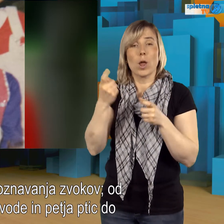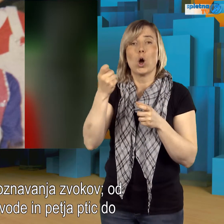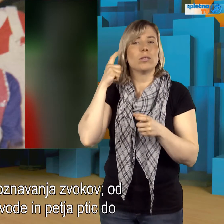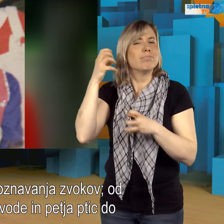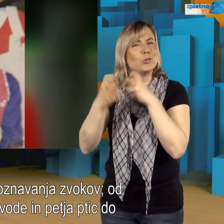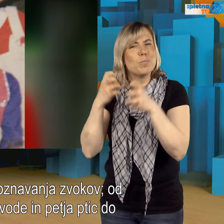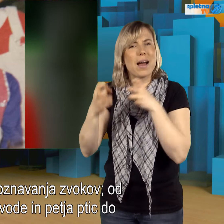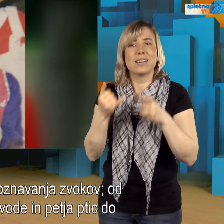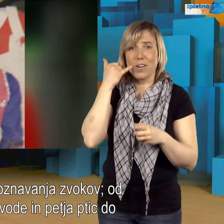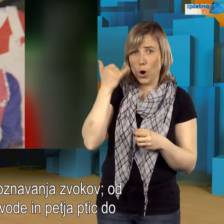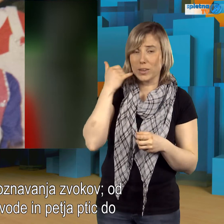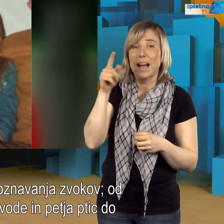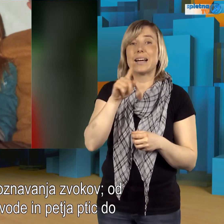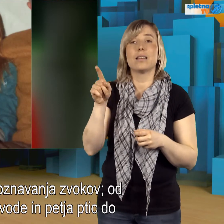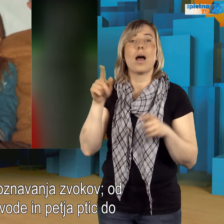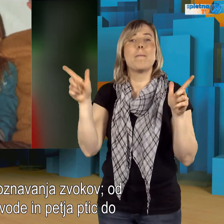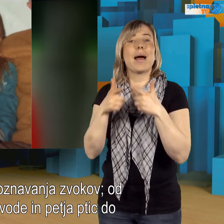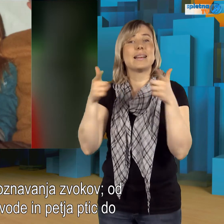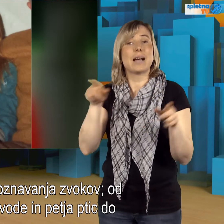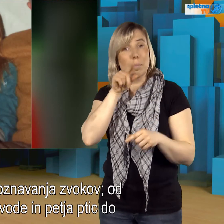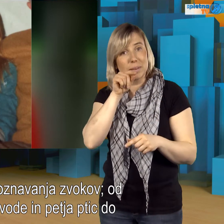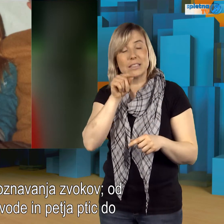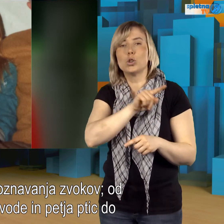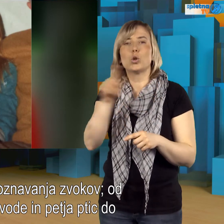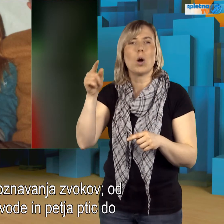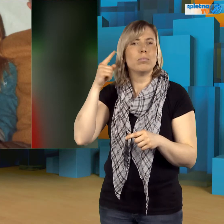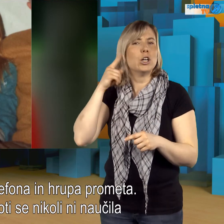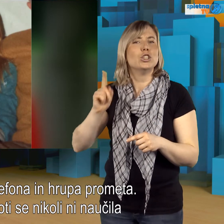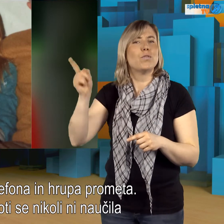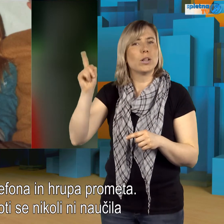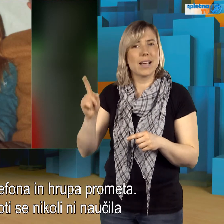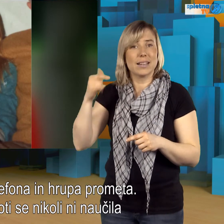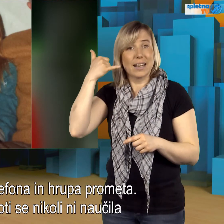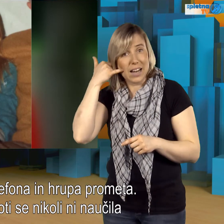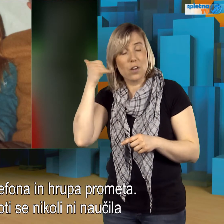vode in petja ptic do zvonjenja telefona in hrupa prometa.